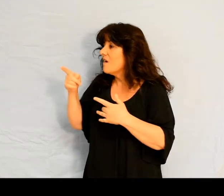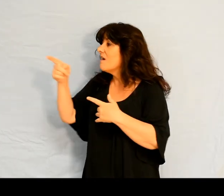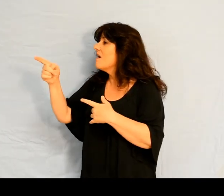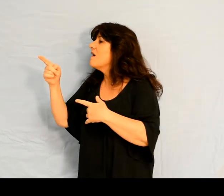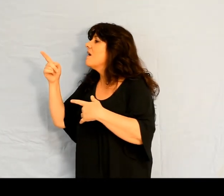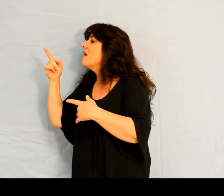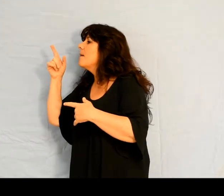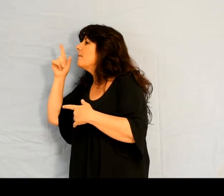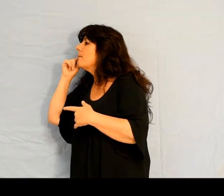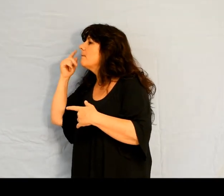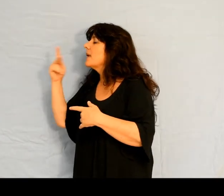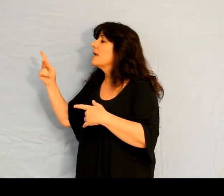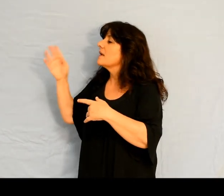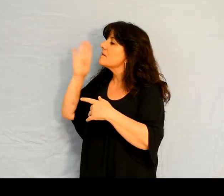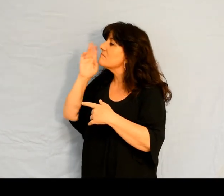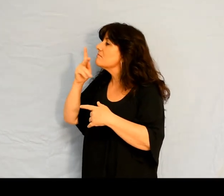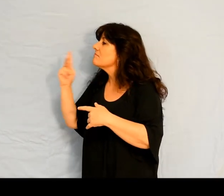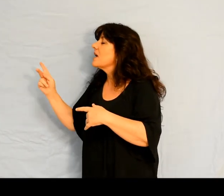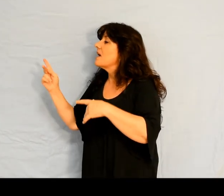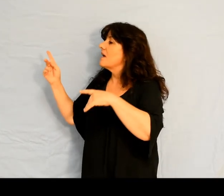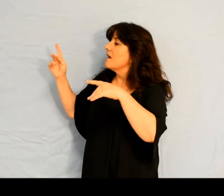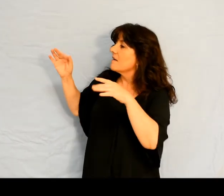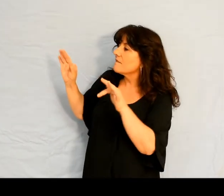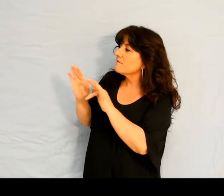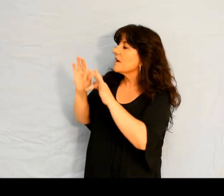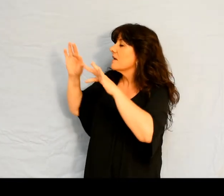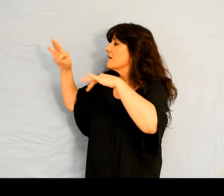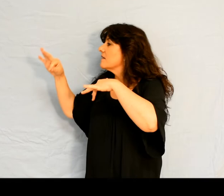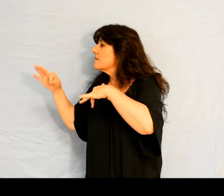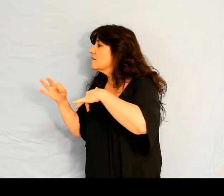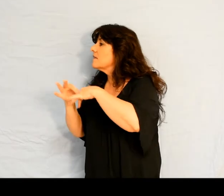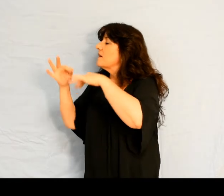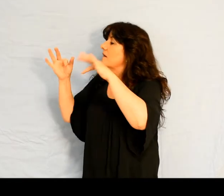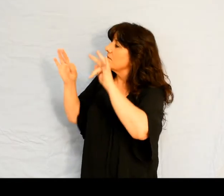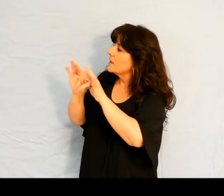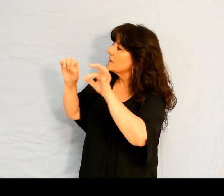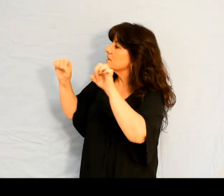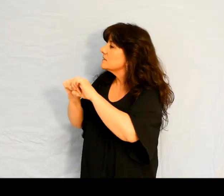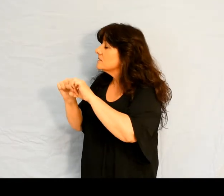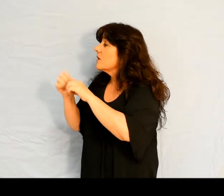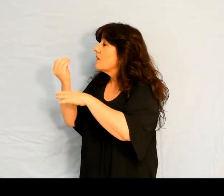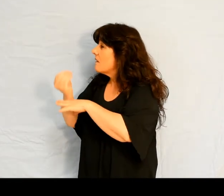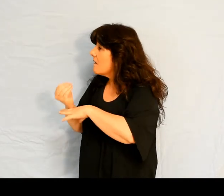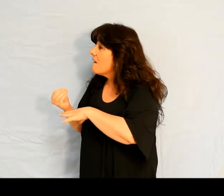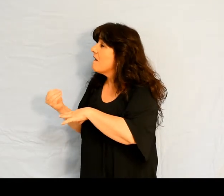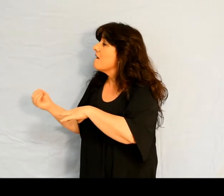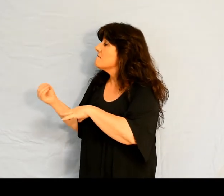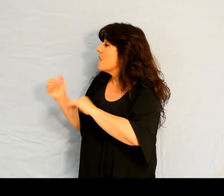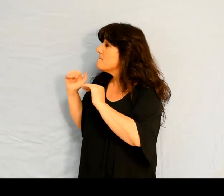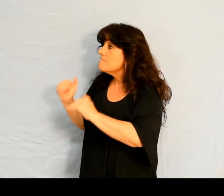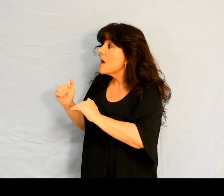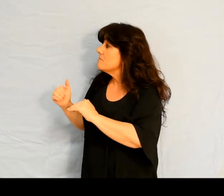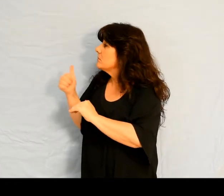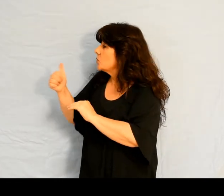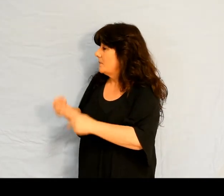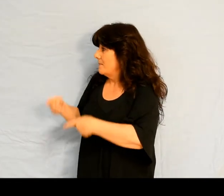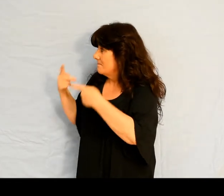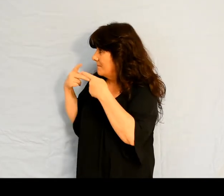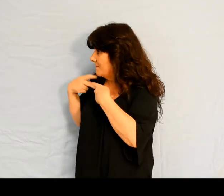ses enfants, ses frères et sœurs, et même à sa propre vie, il ne